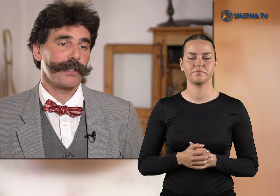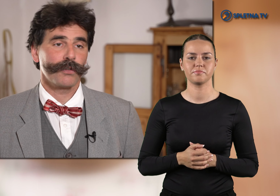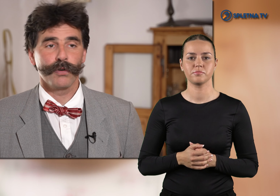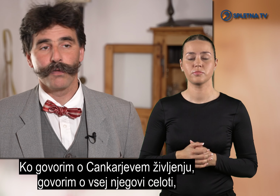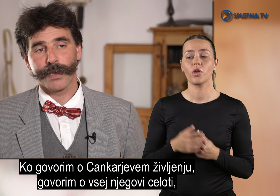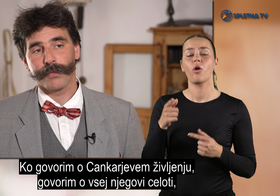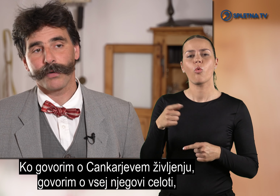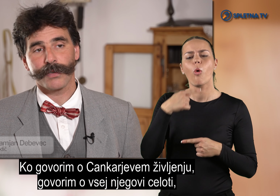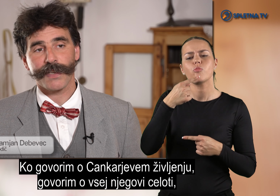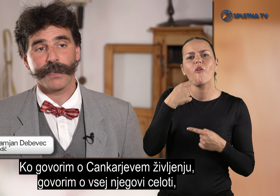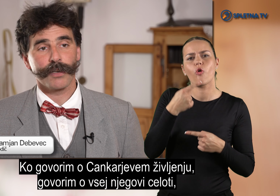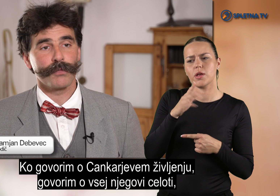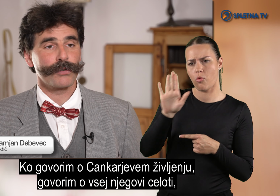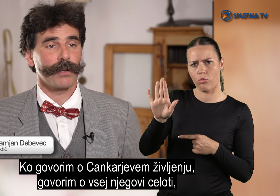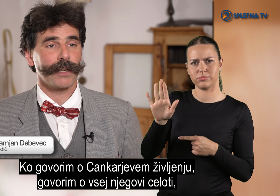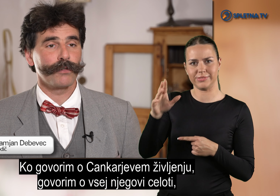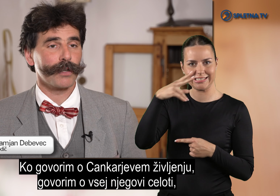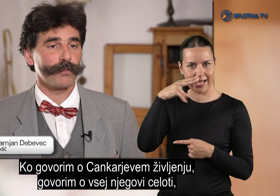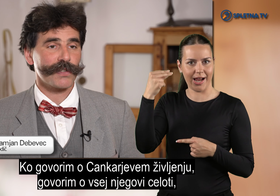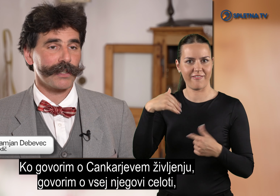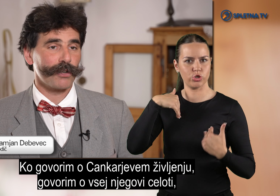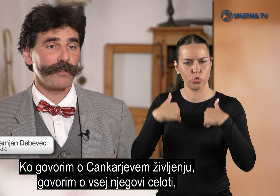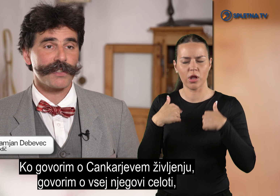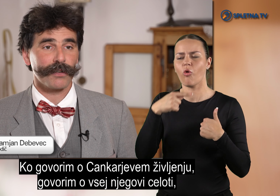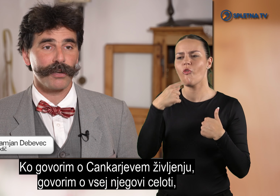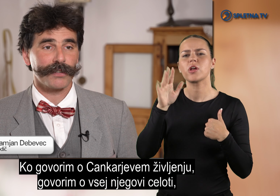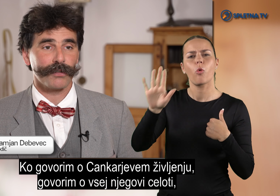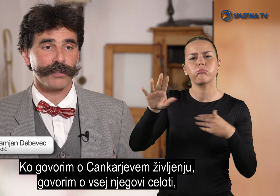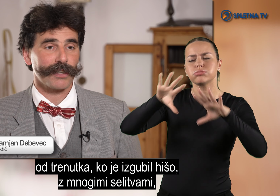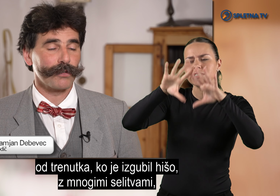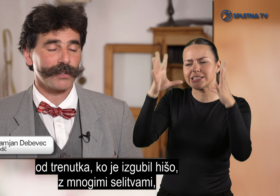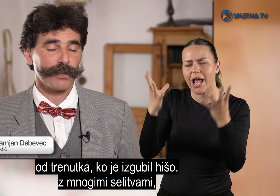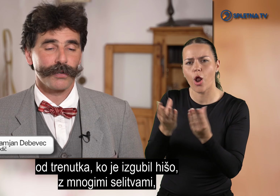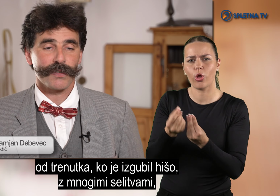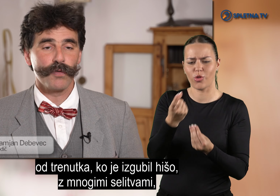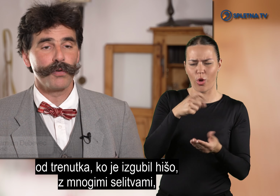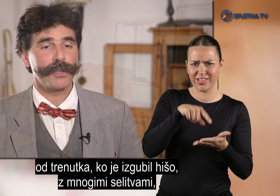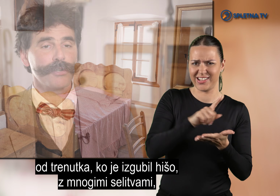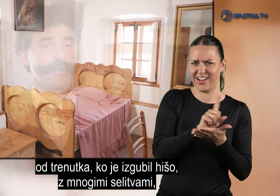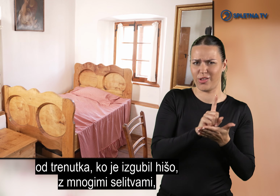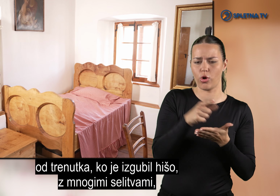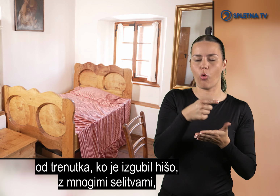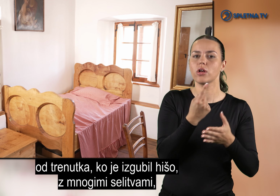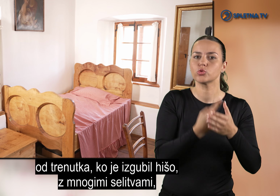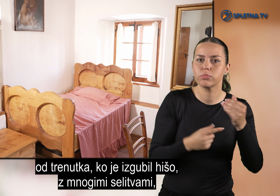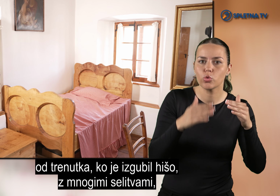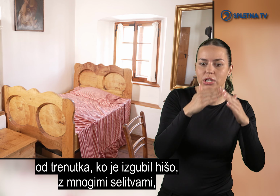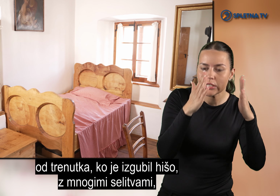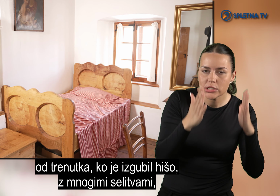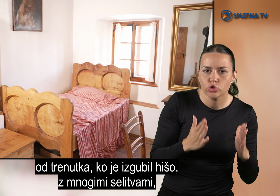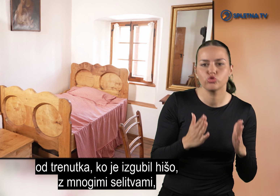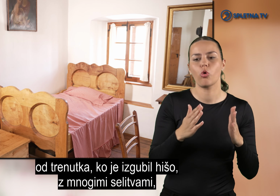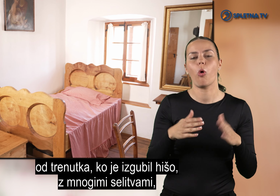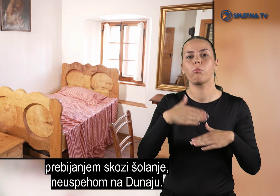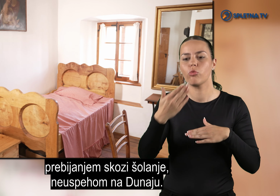Ko govorimo o Cankarjevem življenju, govorimo o vsej njegovi celoti, od trenutka, ko je izgubil hišo z mnogimi selitvami,